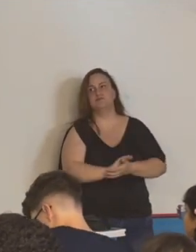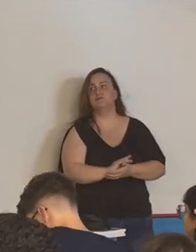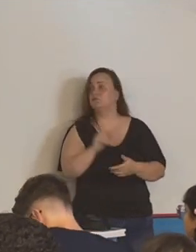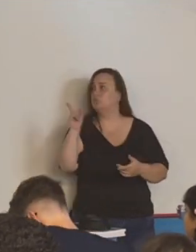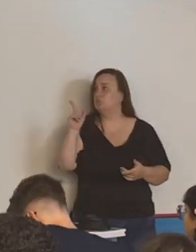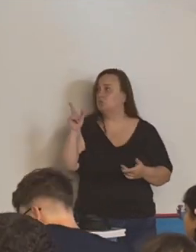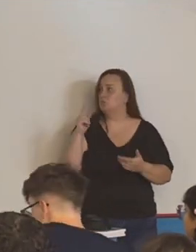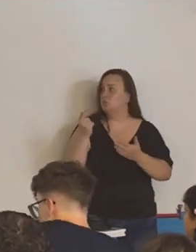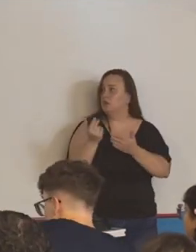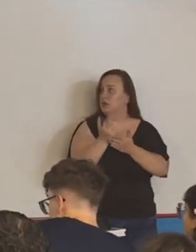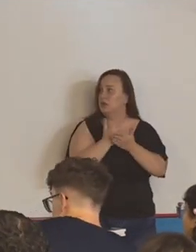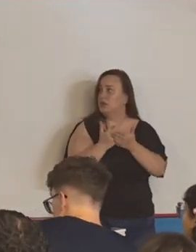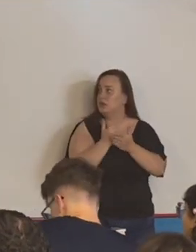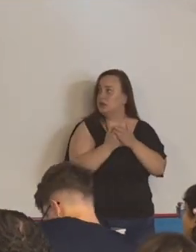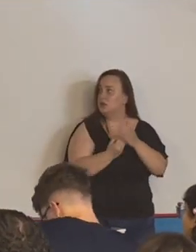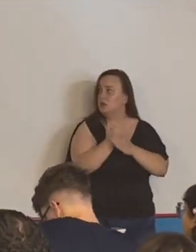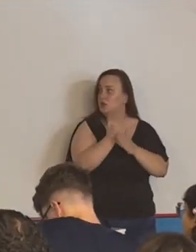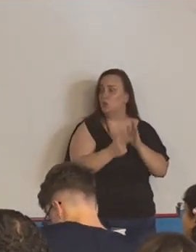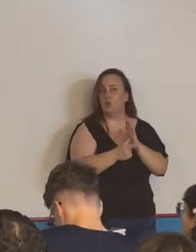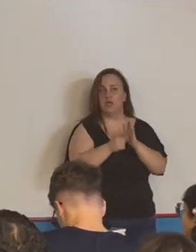Bem, esse é um trabalho anterior.